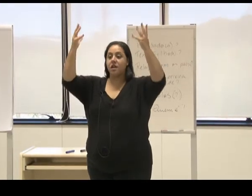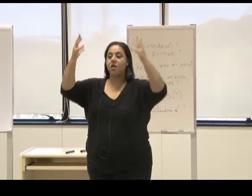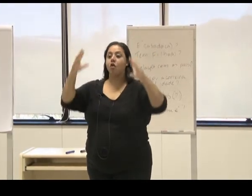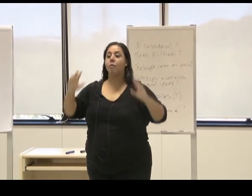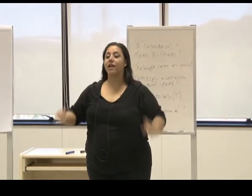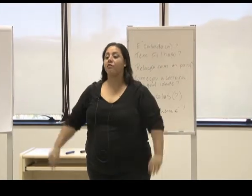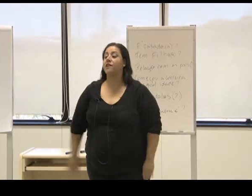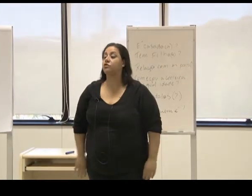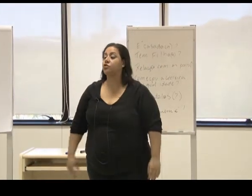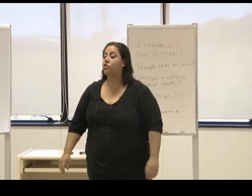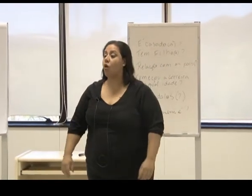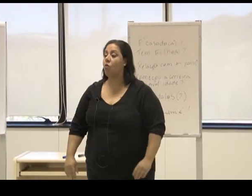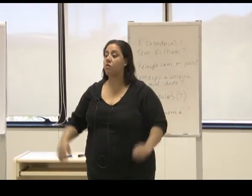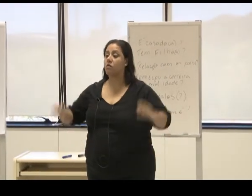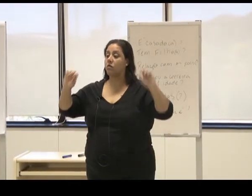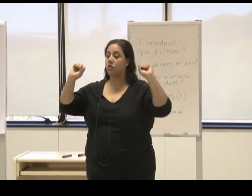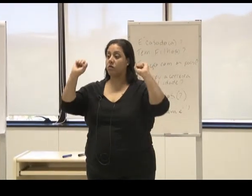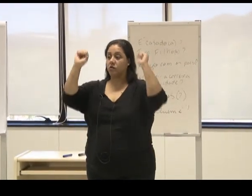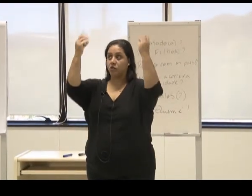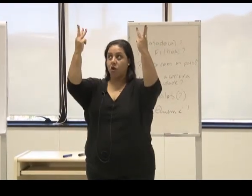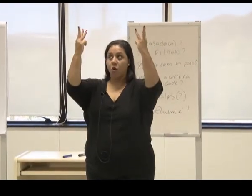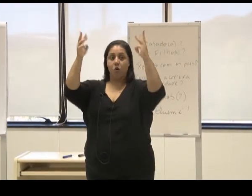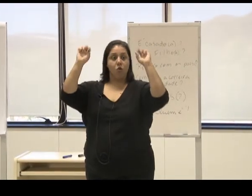Como é que eu faço show?